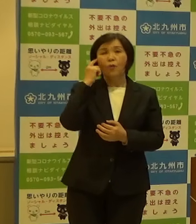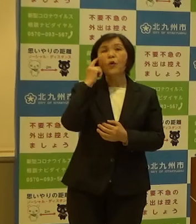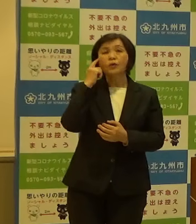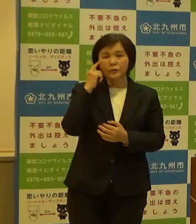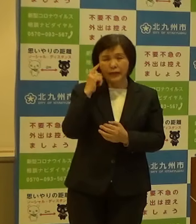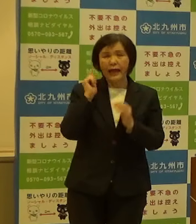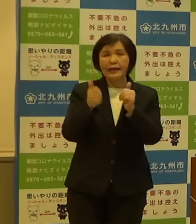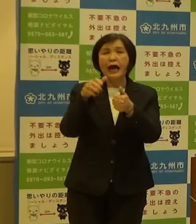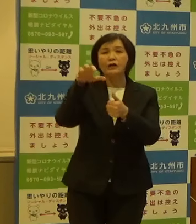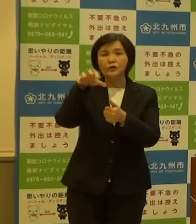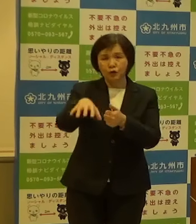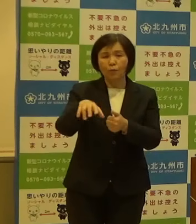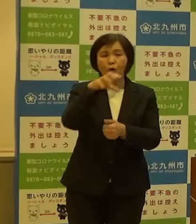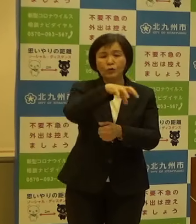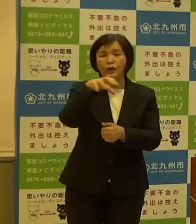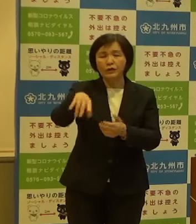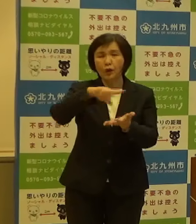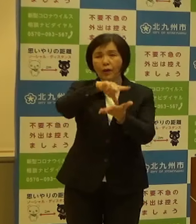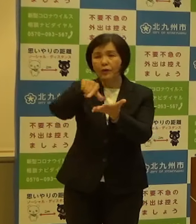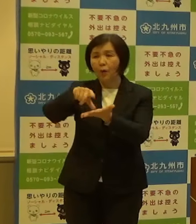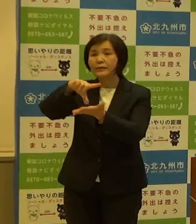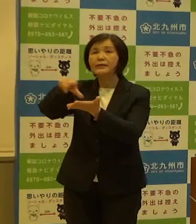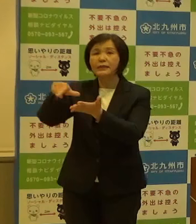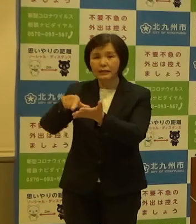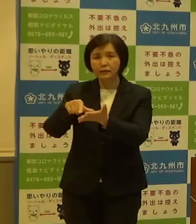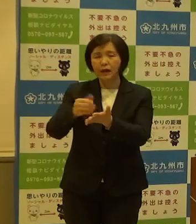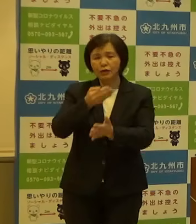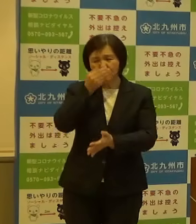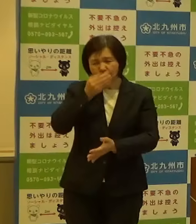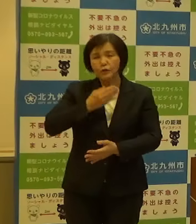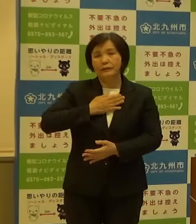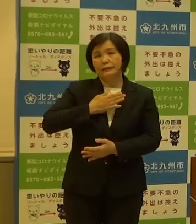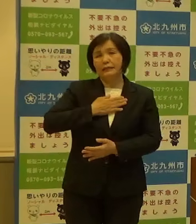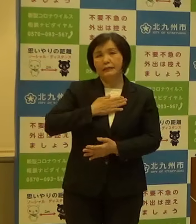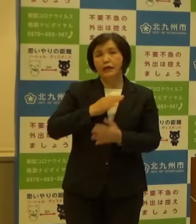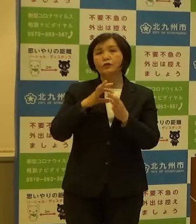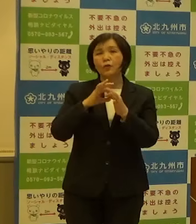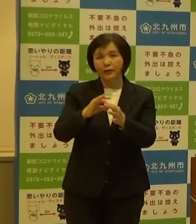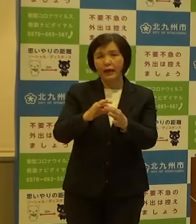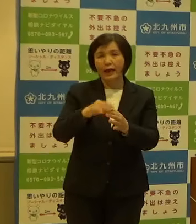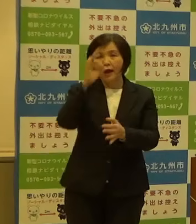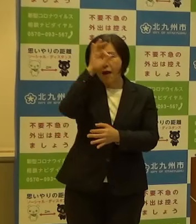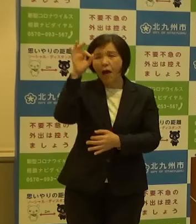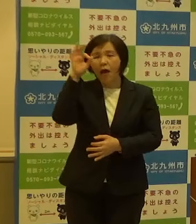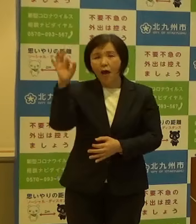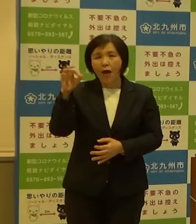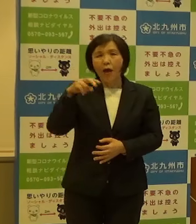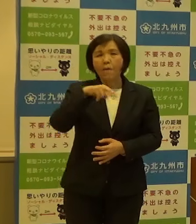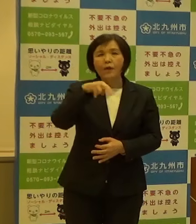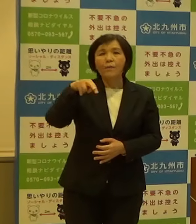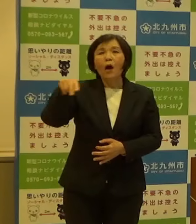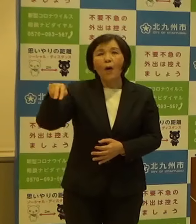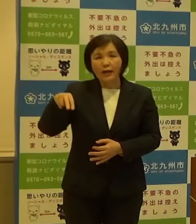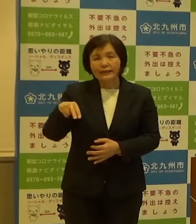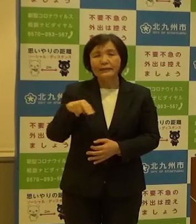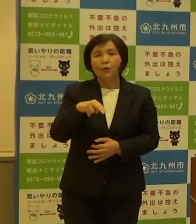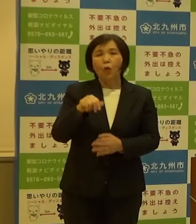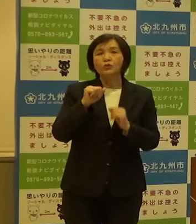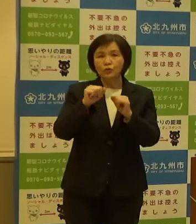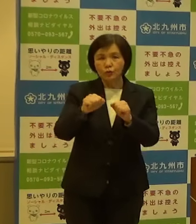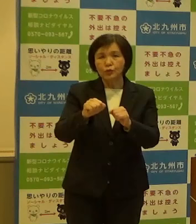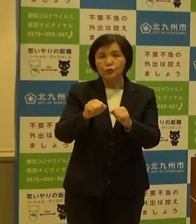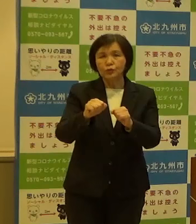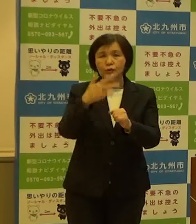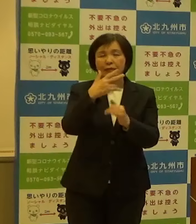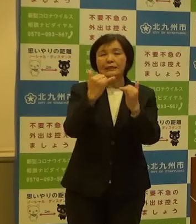もですねそれぞれの地域のことには精通しておりますので、やはり見回りということも行ってですね、